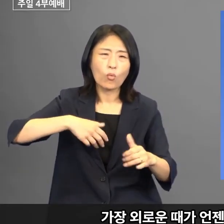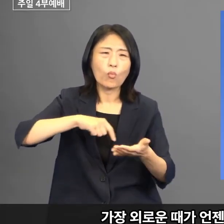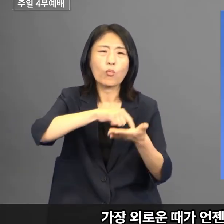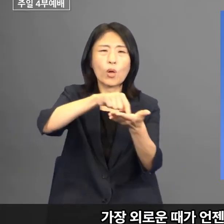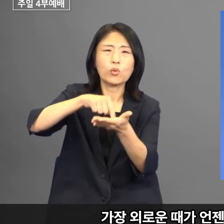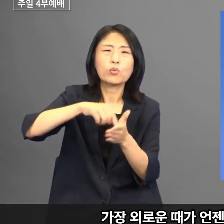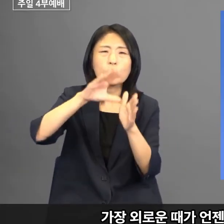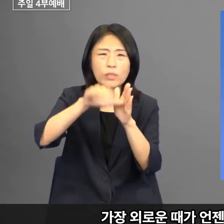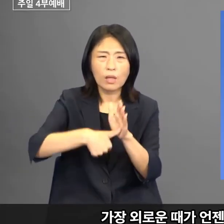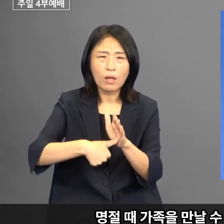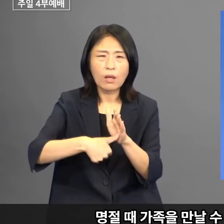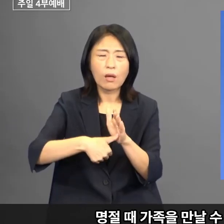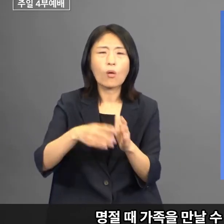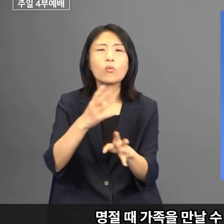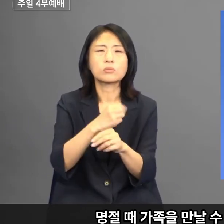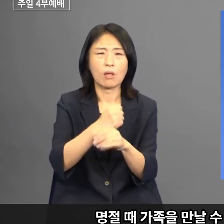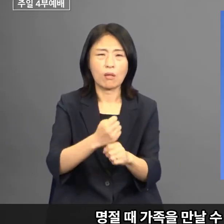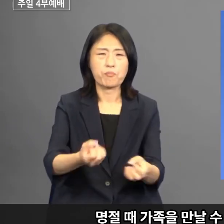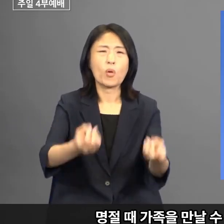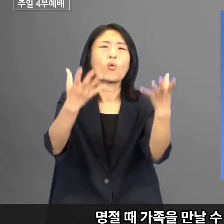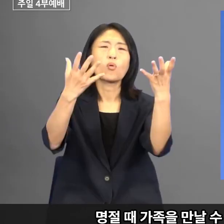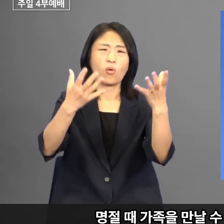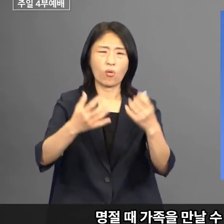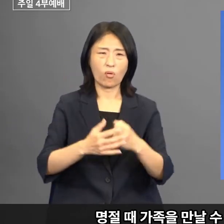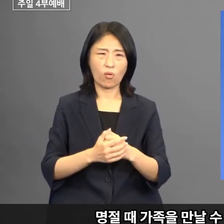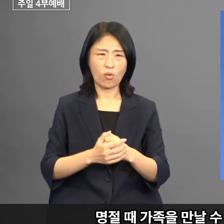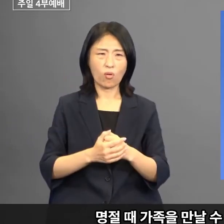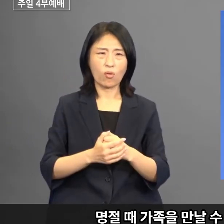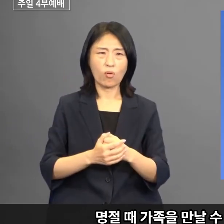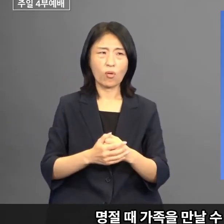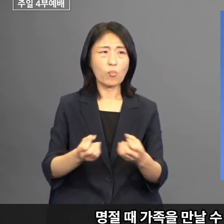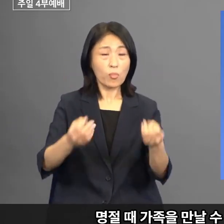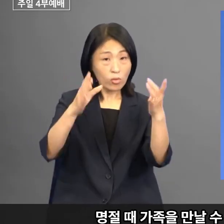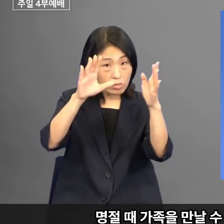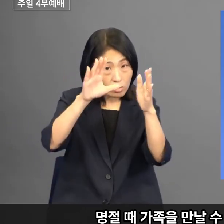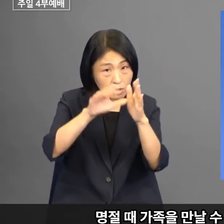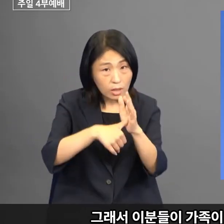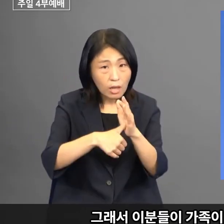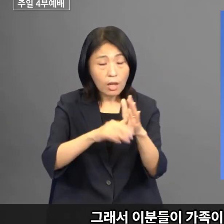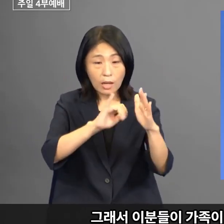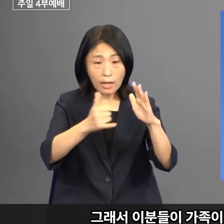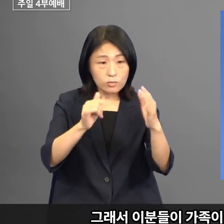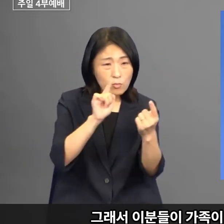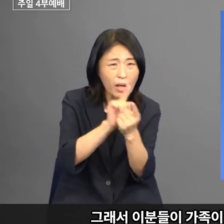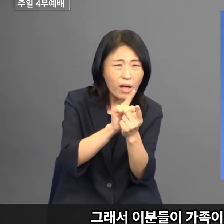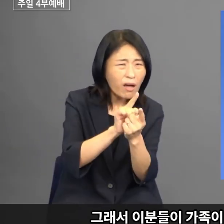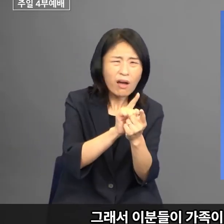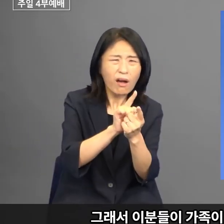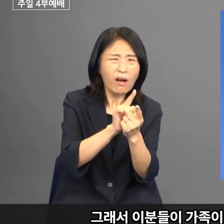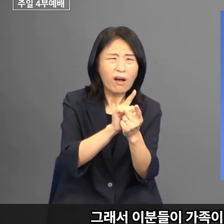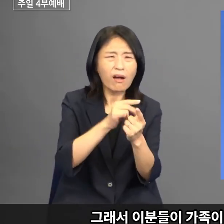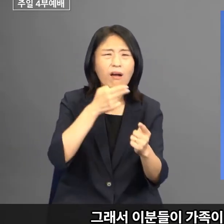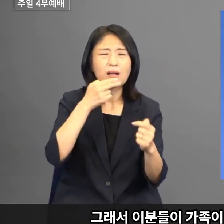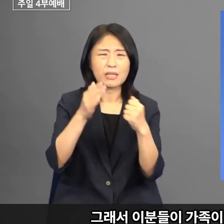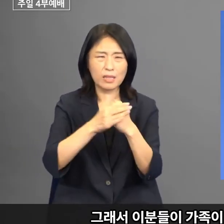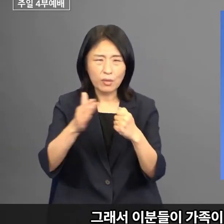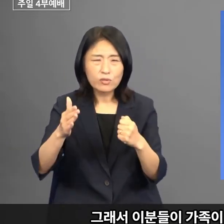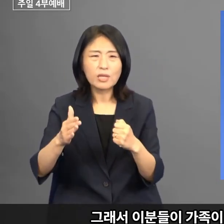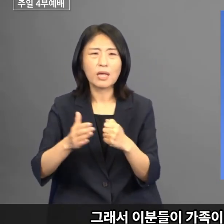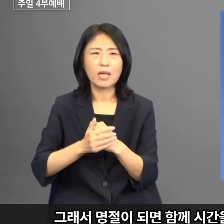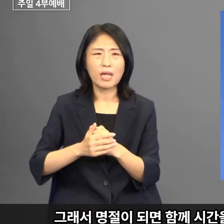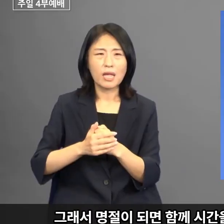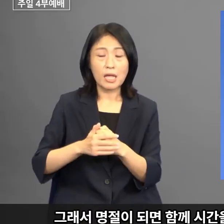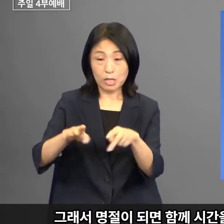아십니까? 명절입니다. 명절 때 가족을 만날 수 없으니까 외롭다는 거예요. 그래서 이분들이 가족이 되어주는 거예요,